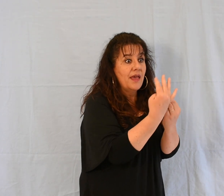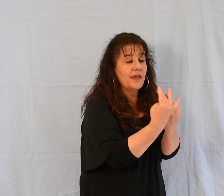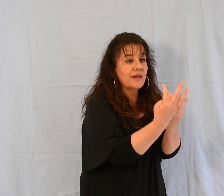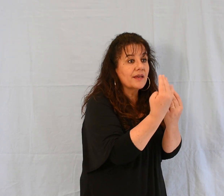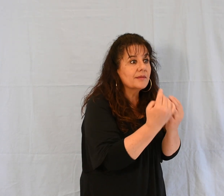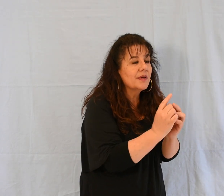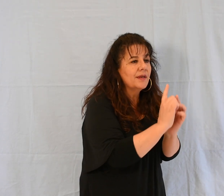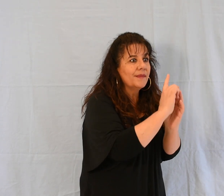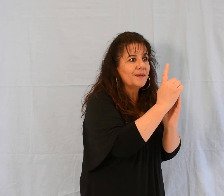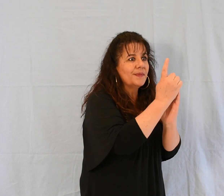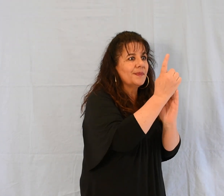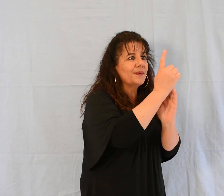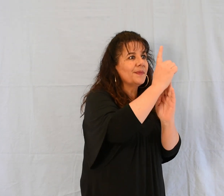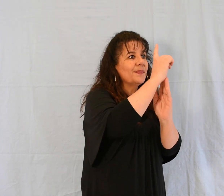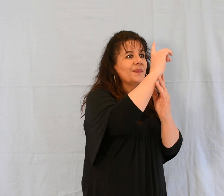enfin du blé plein d'épis.